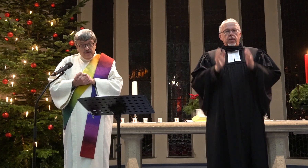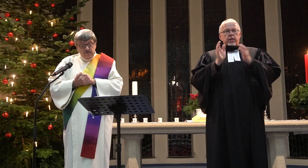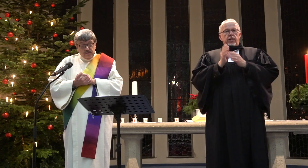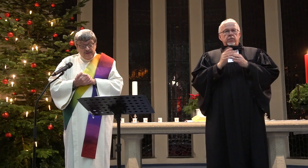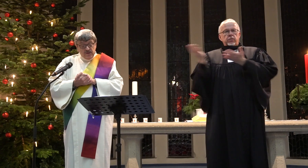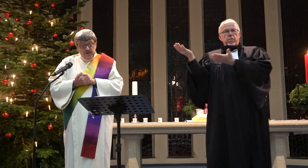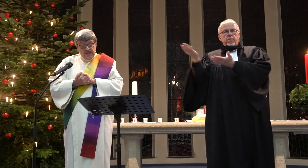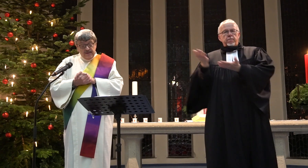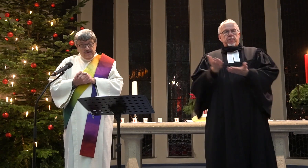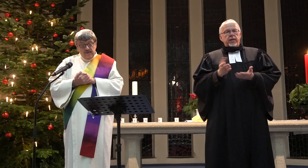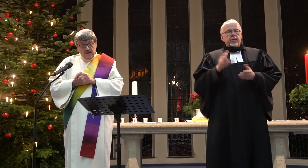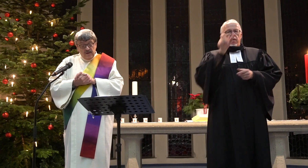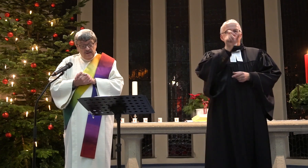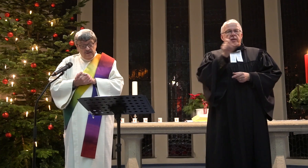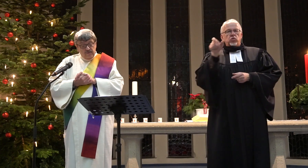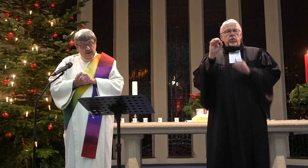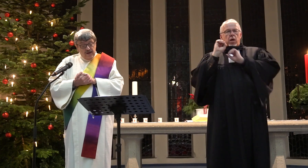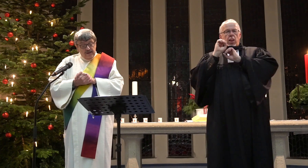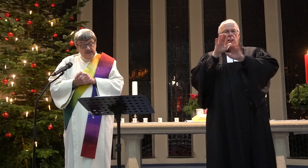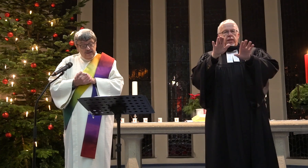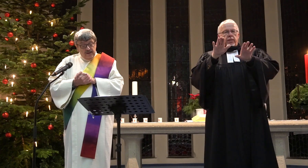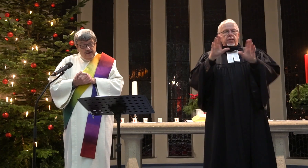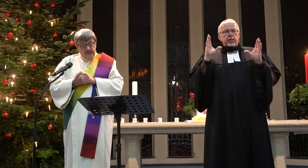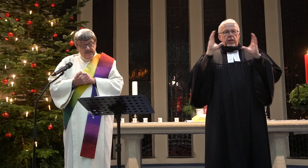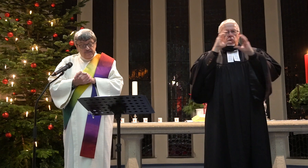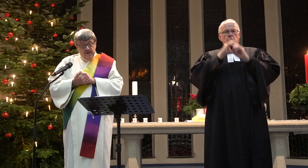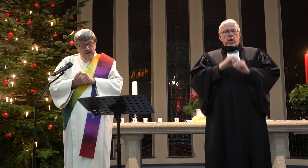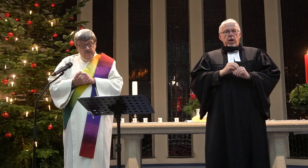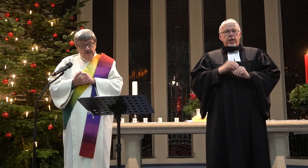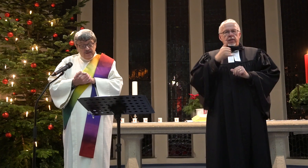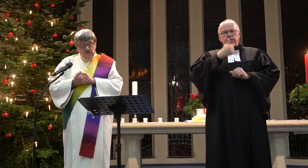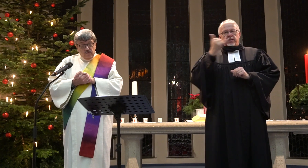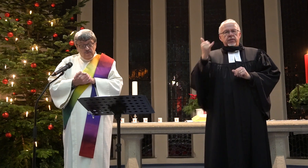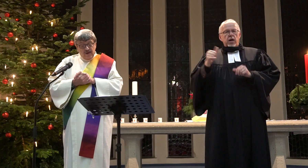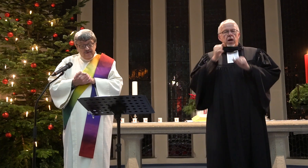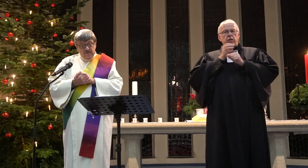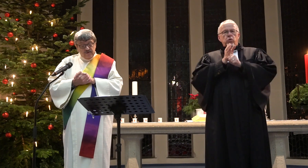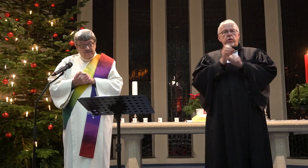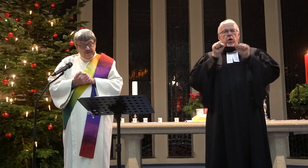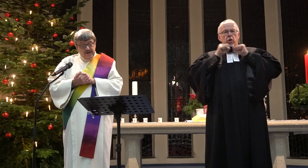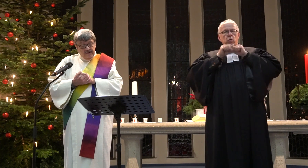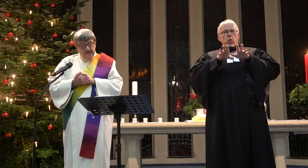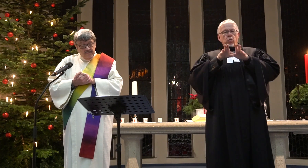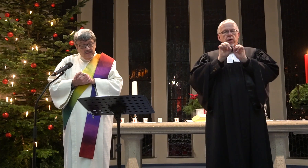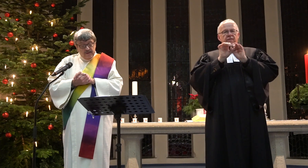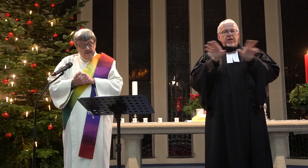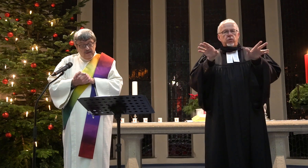Jesus bringt uns Menschen Licht. Die Dunkelheit in diesem Jahr durch das Coronavirus wird